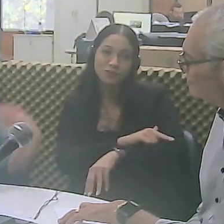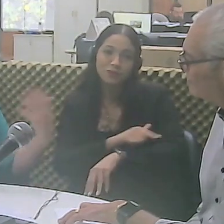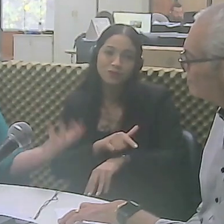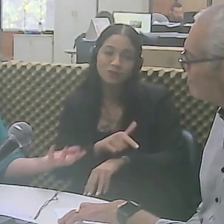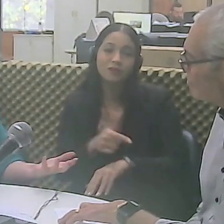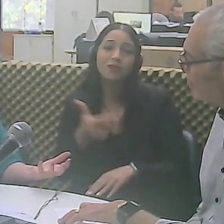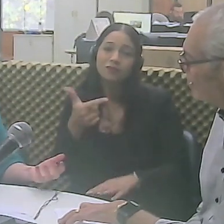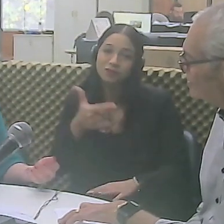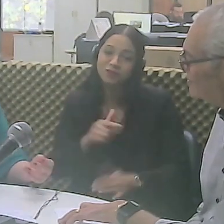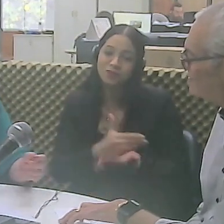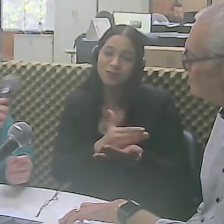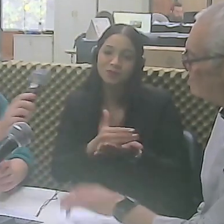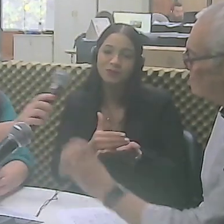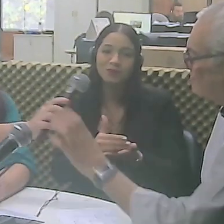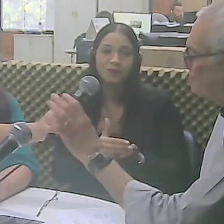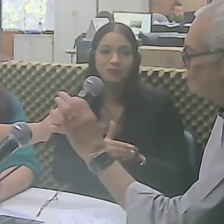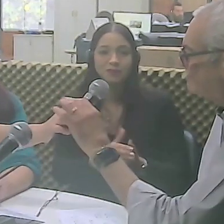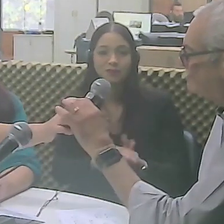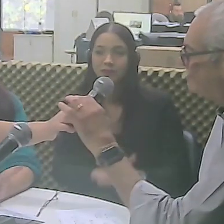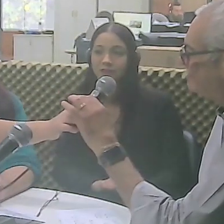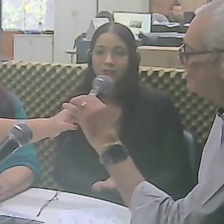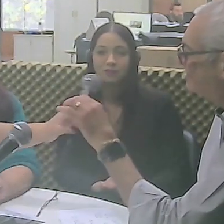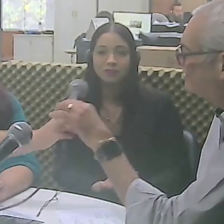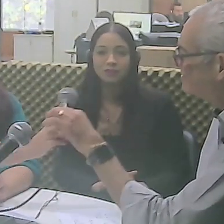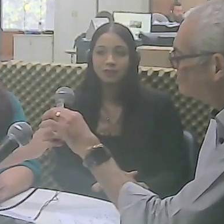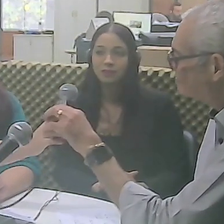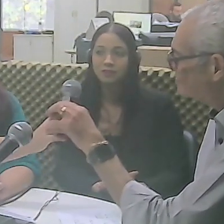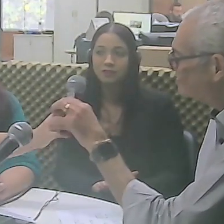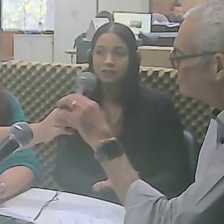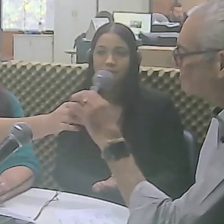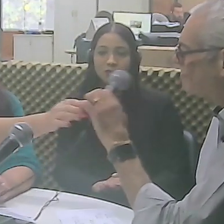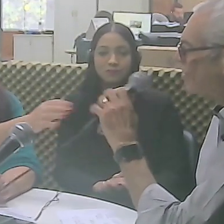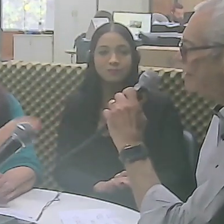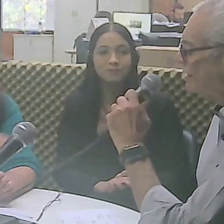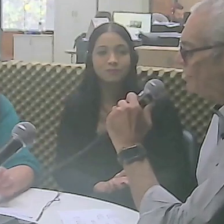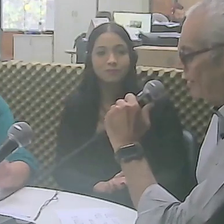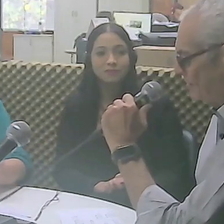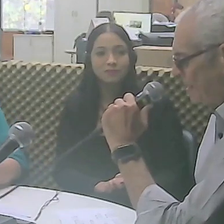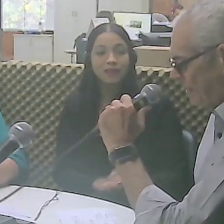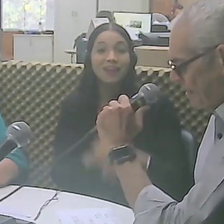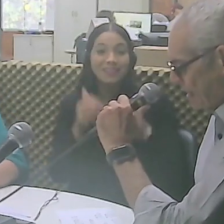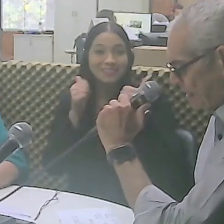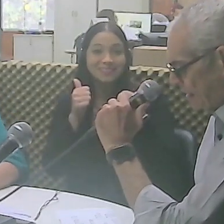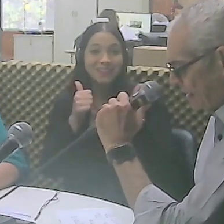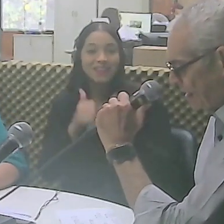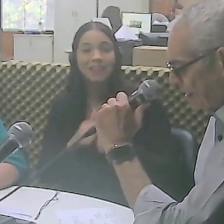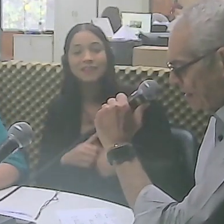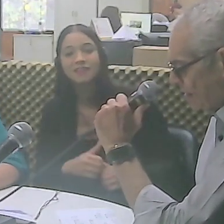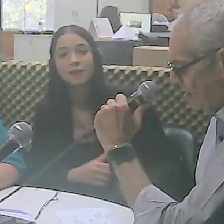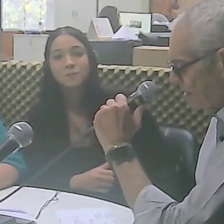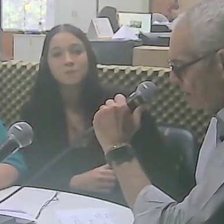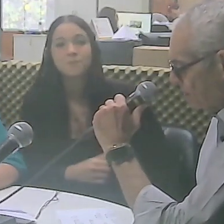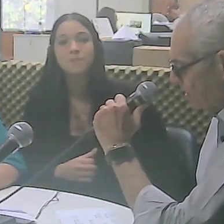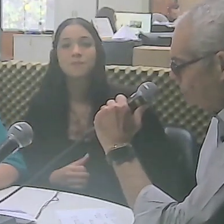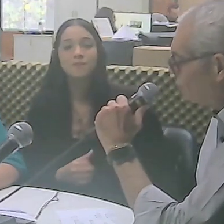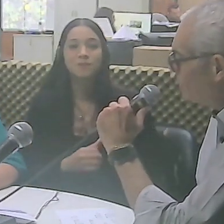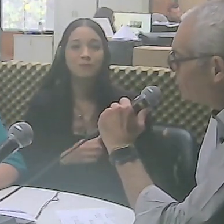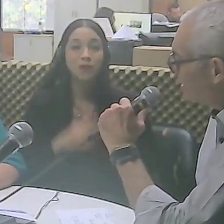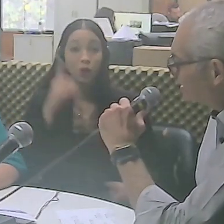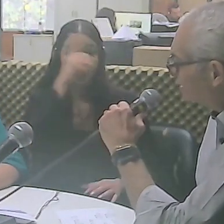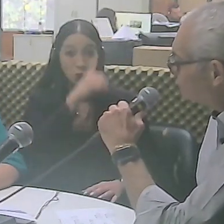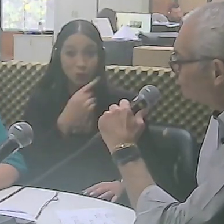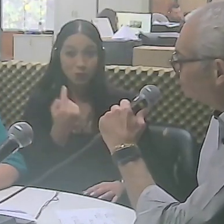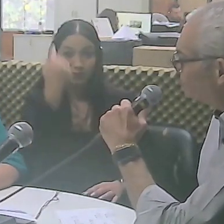senhor recomece, né, para que os nossos ouvintes possam conhecer o melhor. Tranquilo. Daniela, recebemos aí no